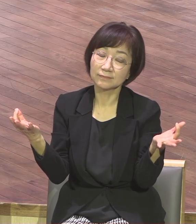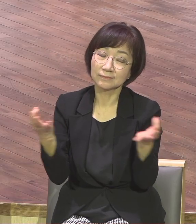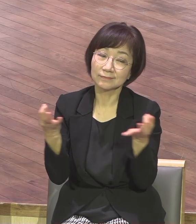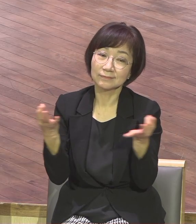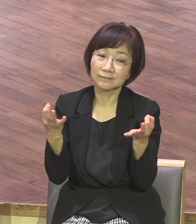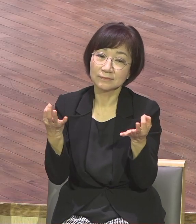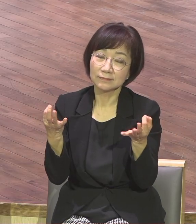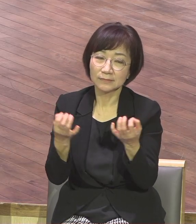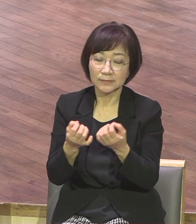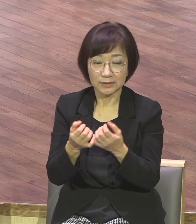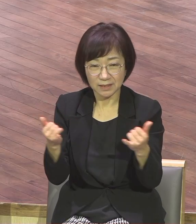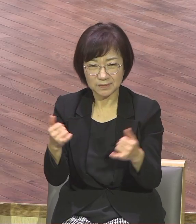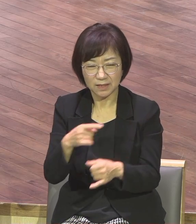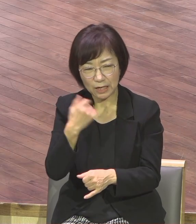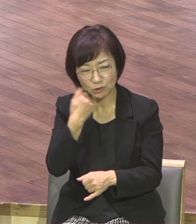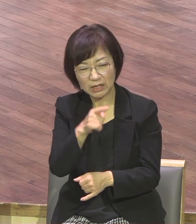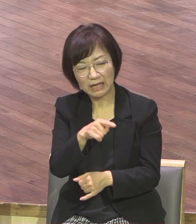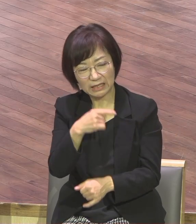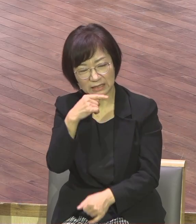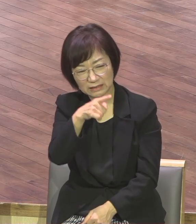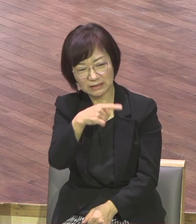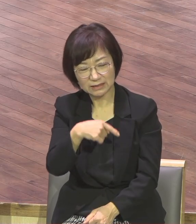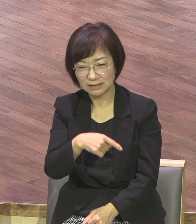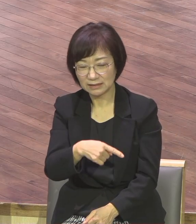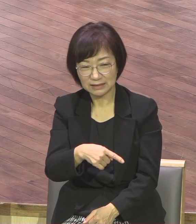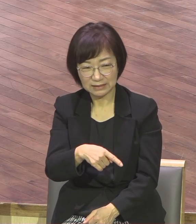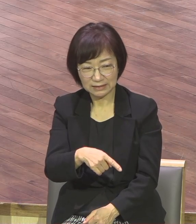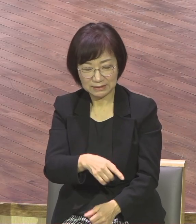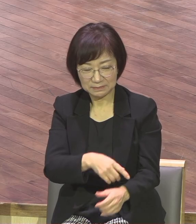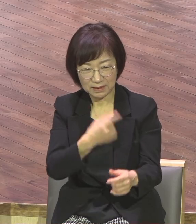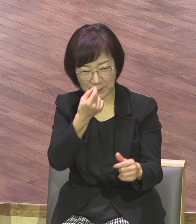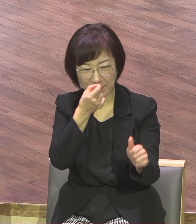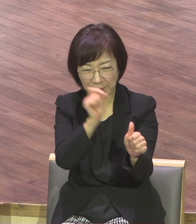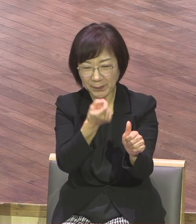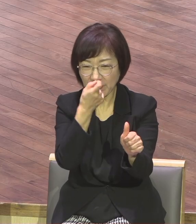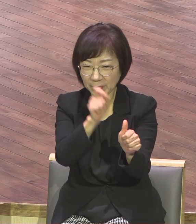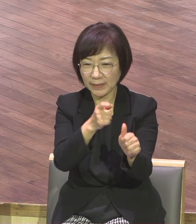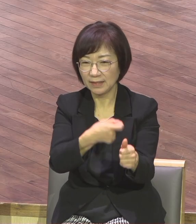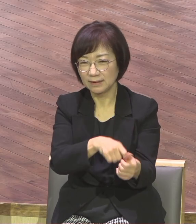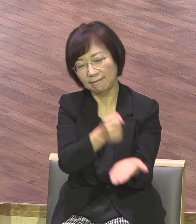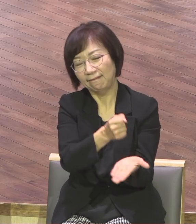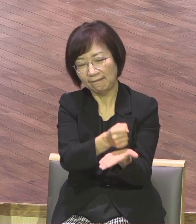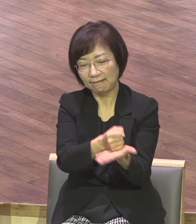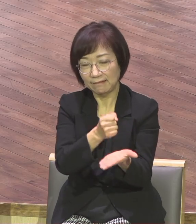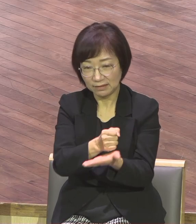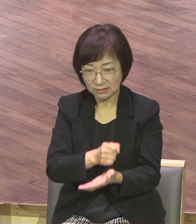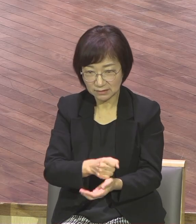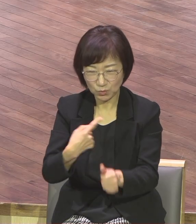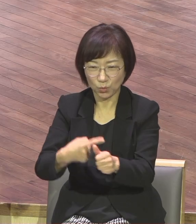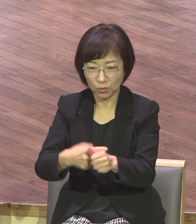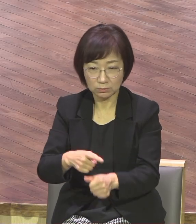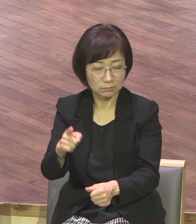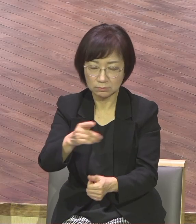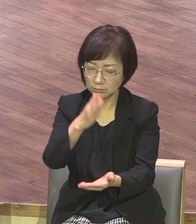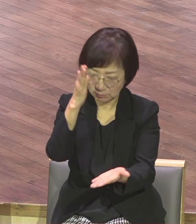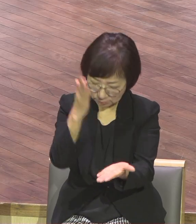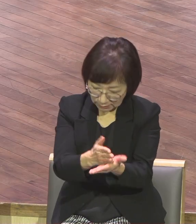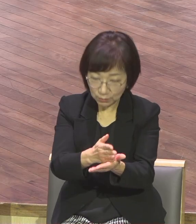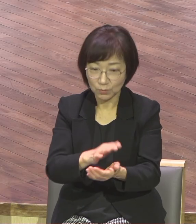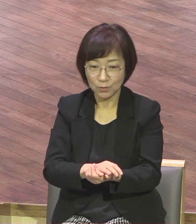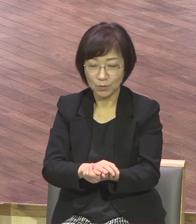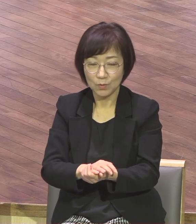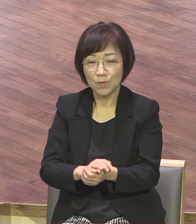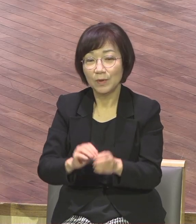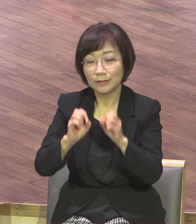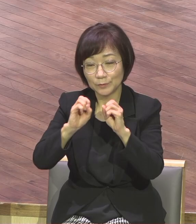꼭 그런 사람들이 있어요. 여러분, 여러분을 위해서 올인하고 헌신하는 우리 교육자들 위해서 기도해 주시기 바랍니다.